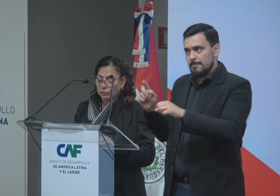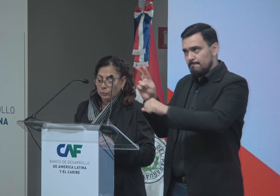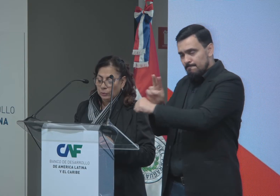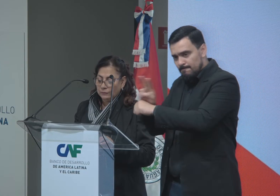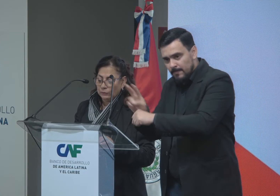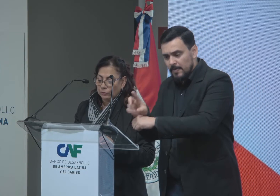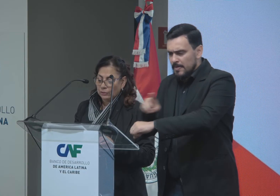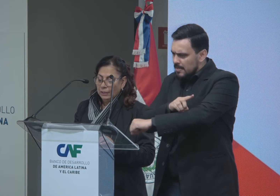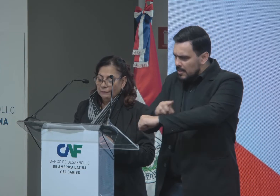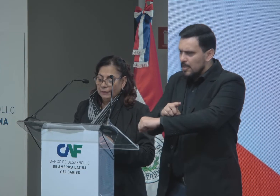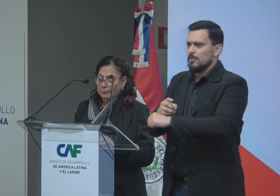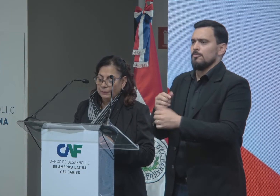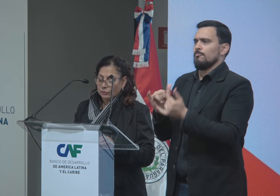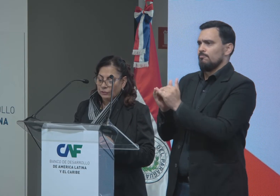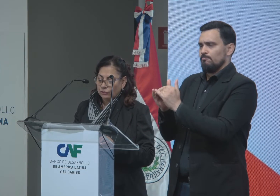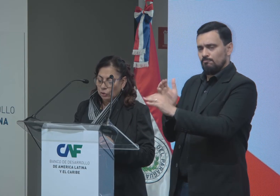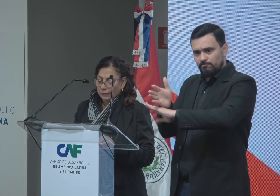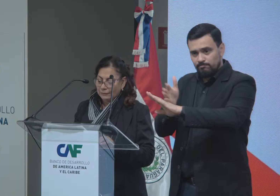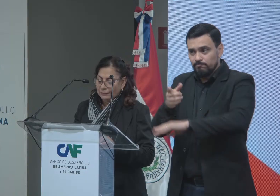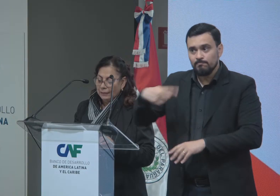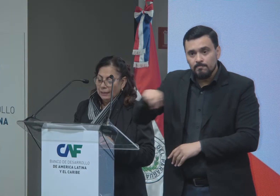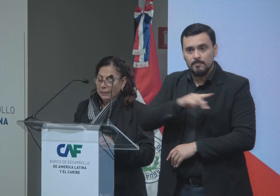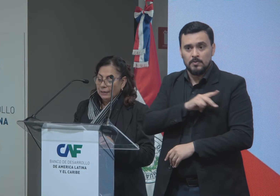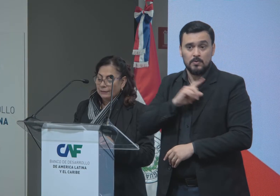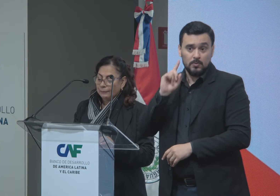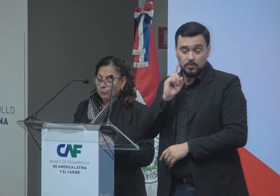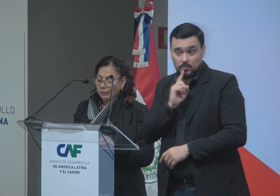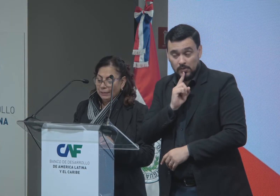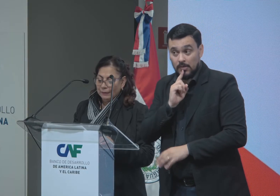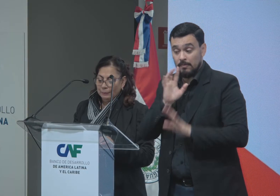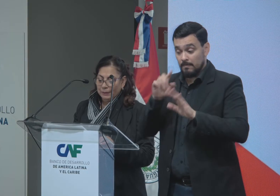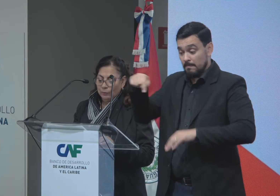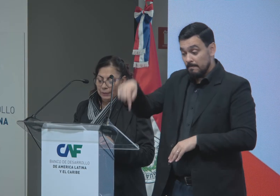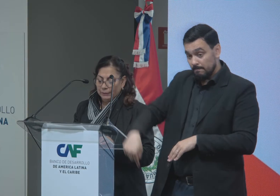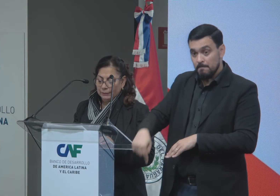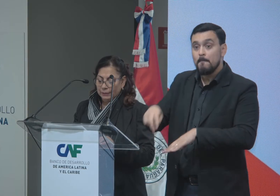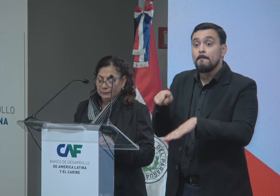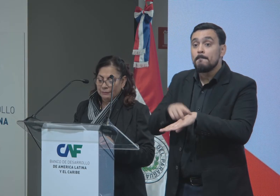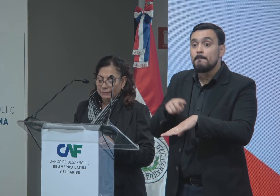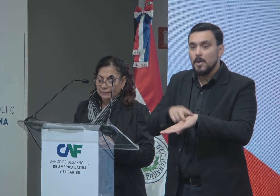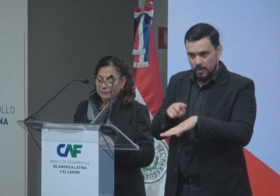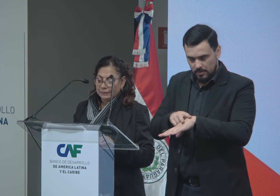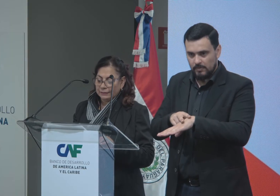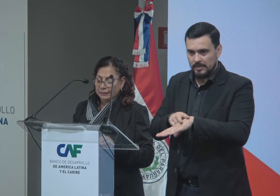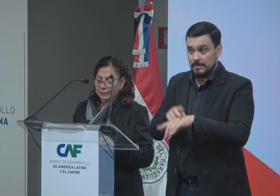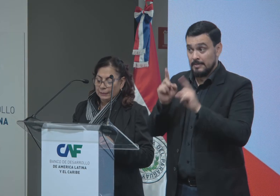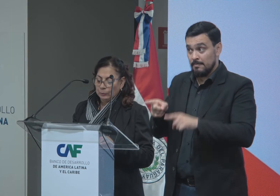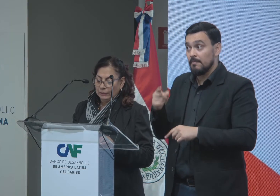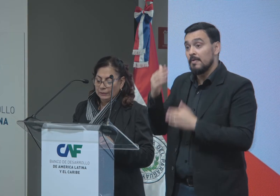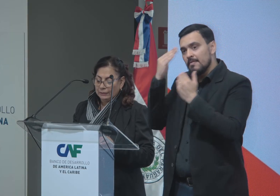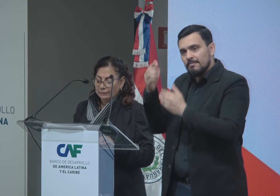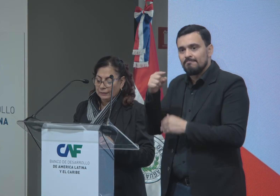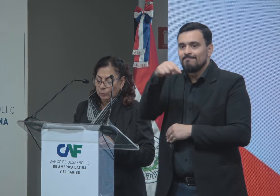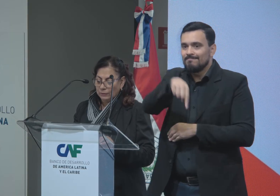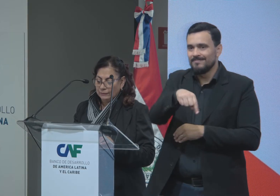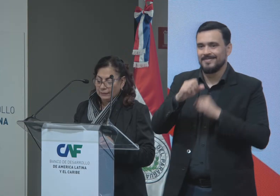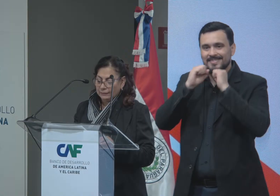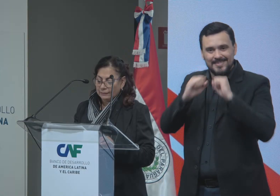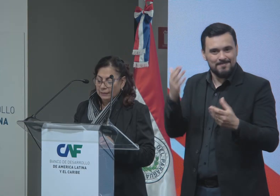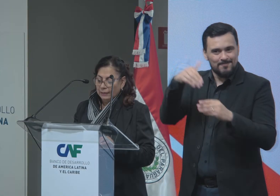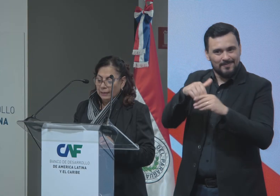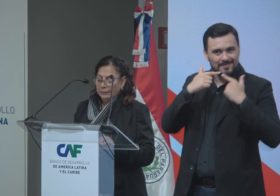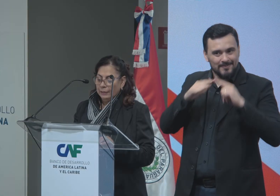derechos lingüísticos de las personas sordas, la República del Paraguay, a través de la Secretaría de Políticas